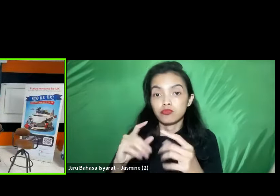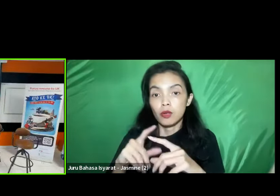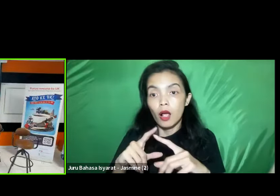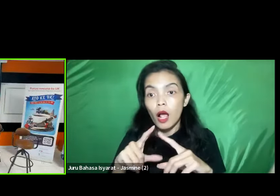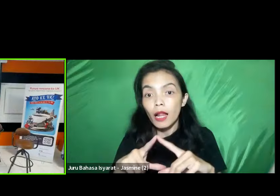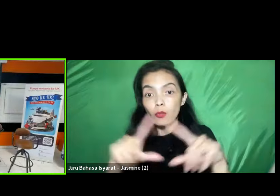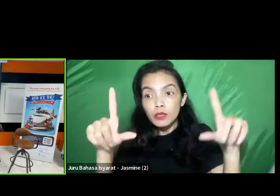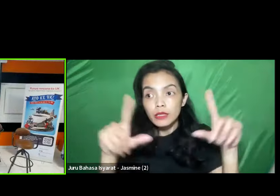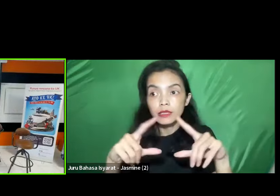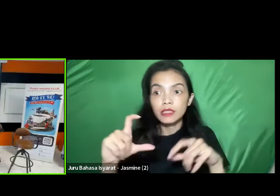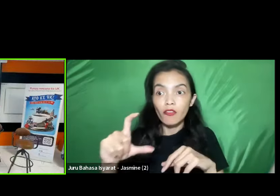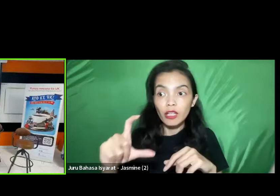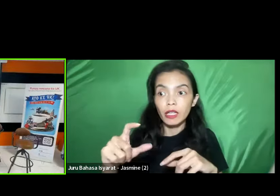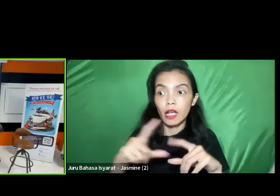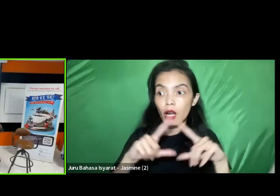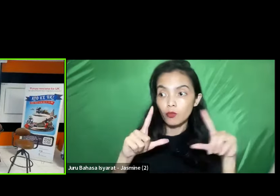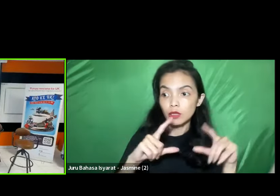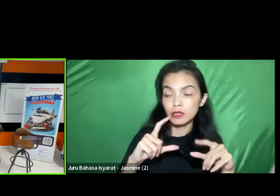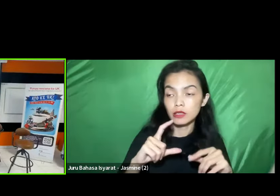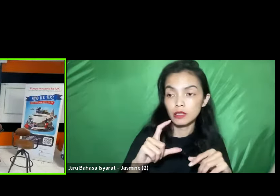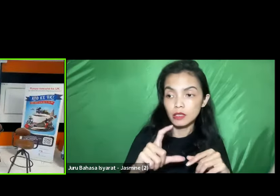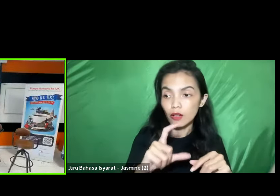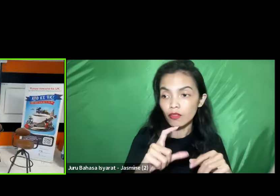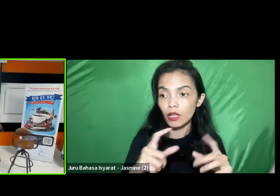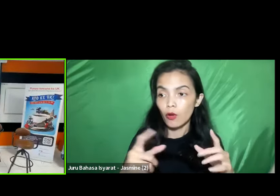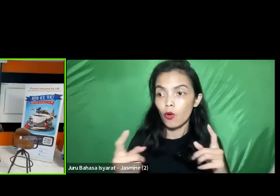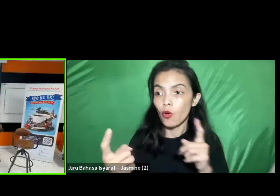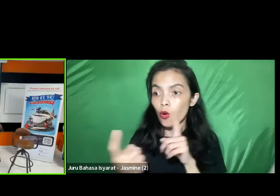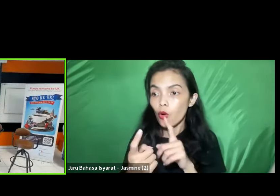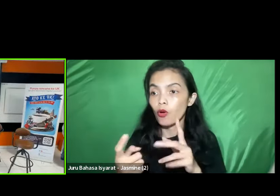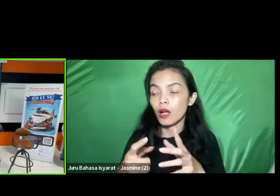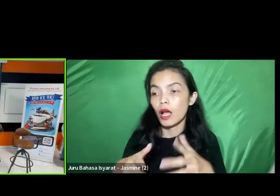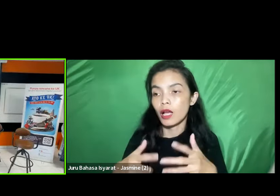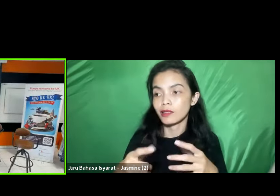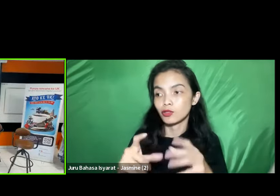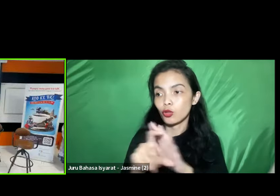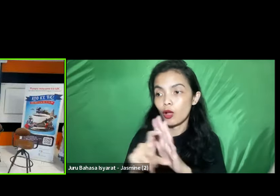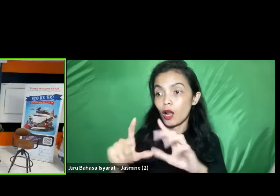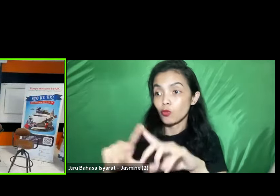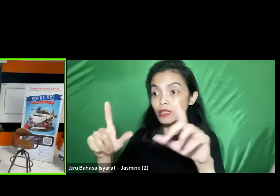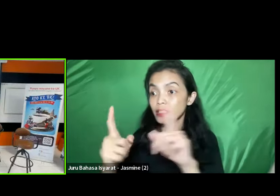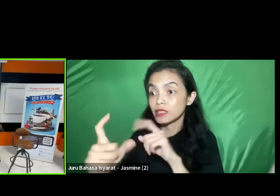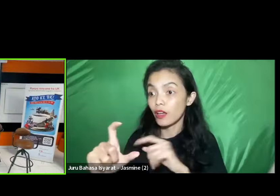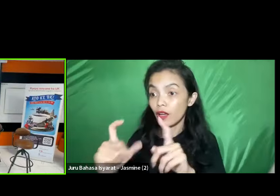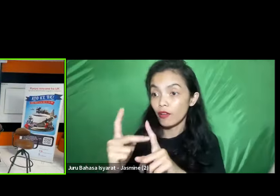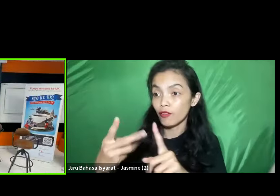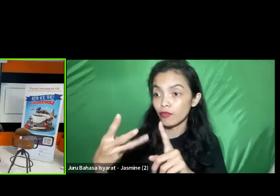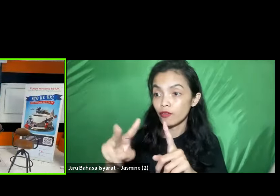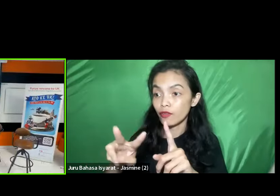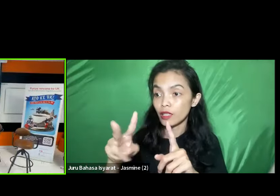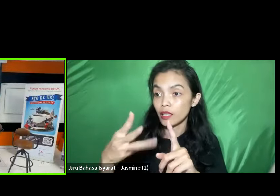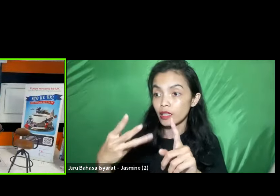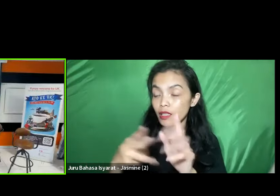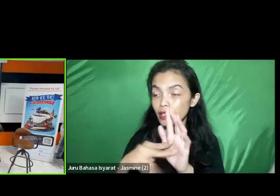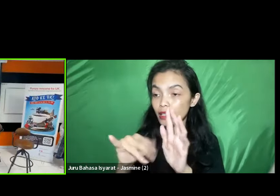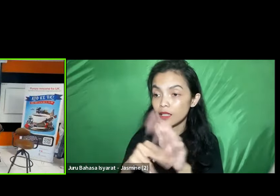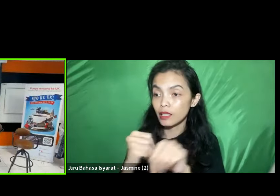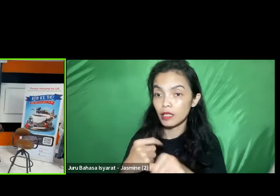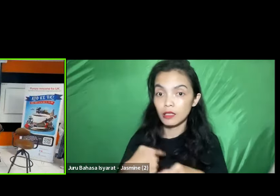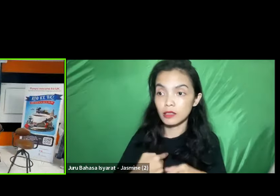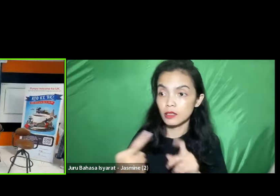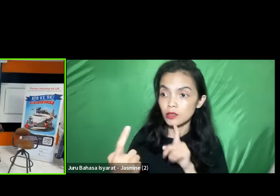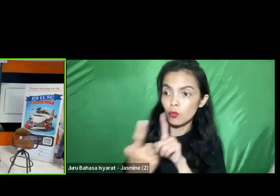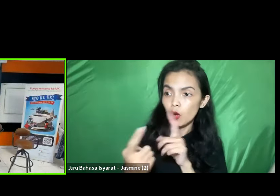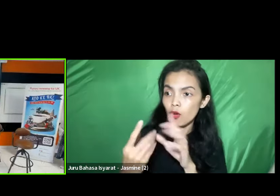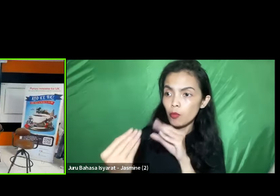klik jangan-jangan ini eh berikutnya adalah e Shing seolar kita gitu gitu eh